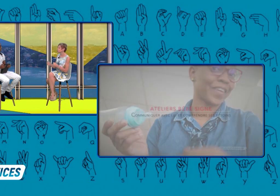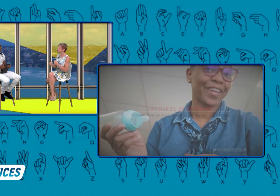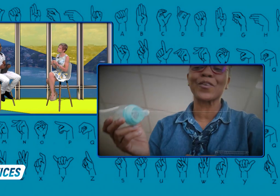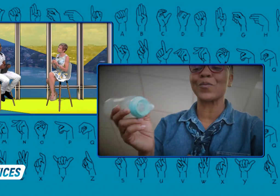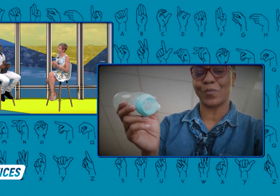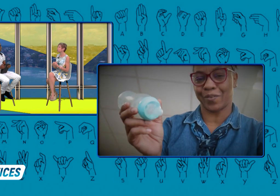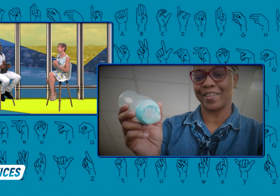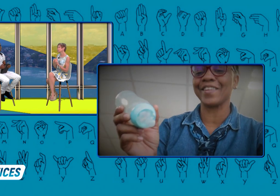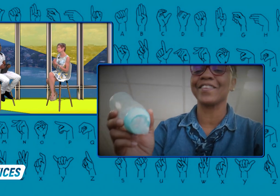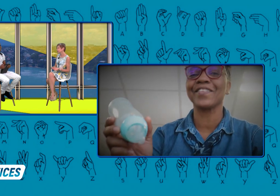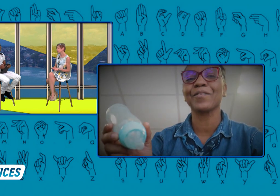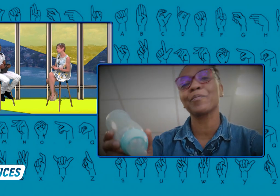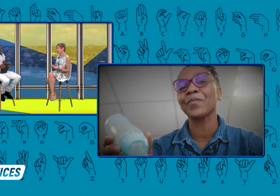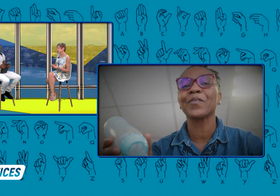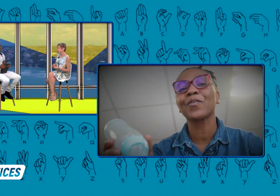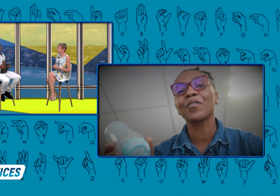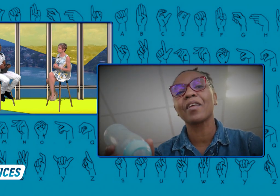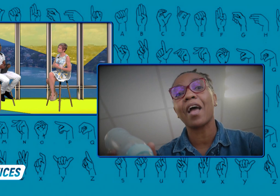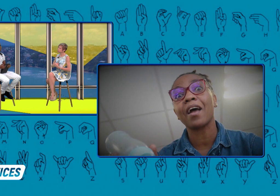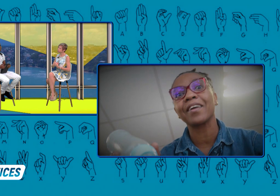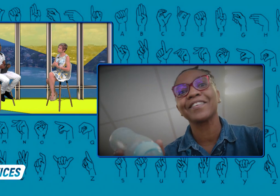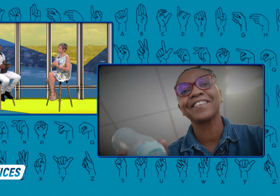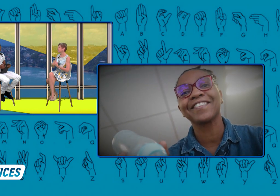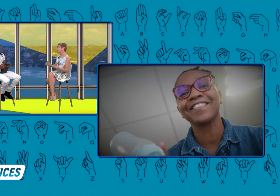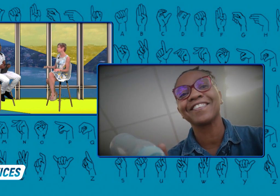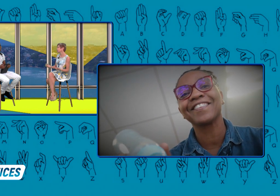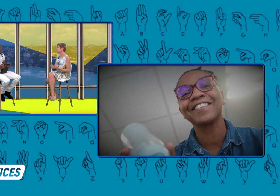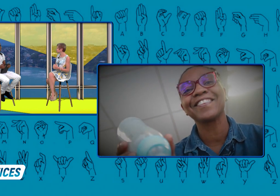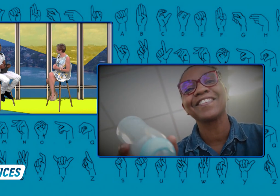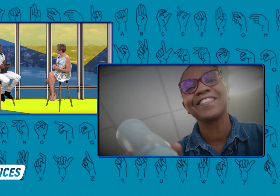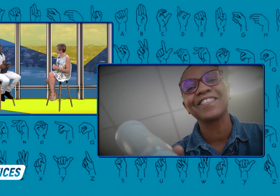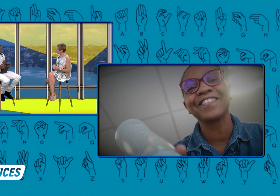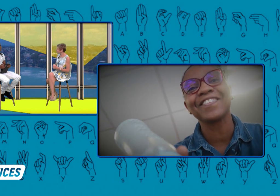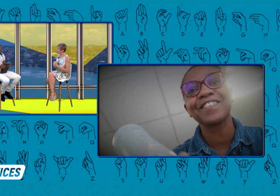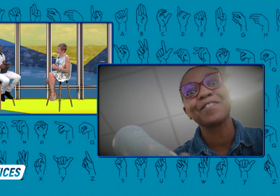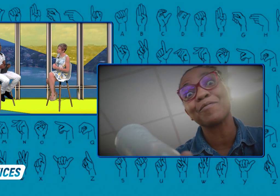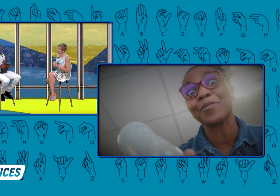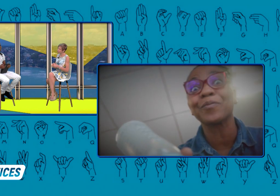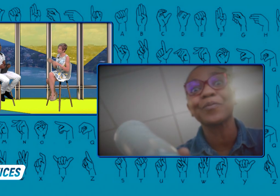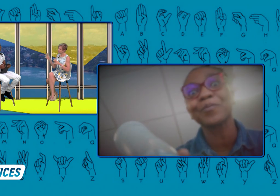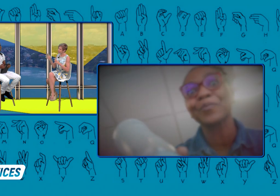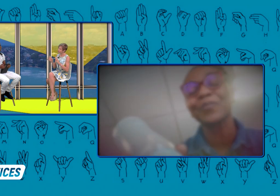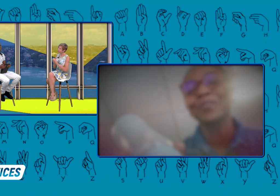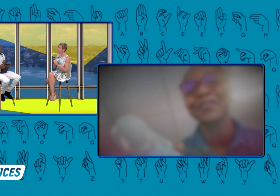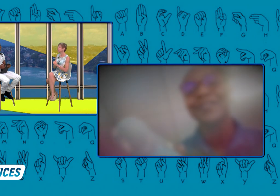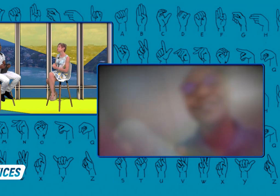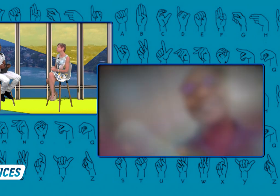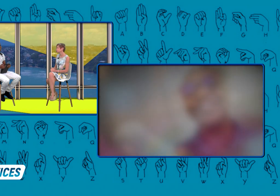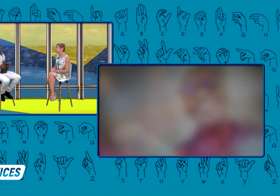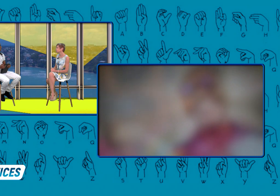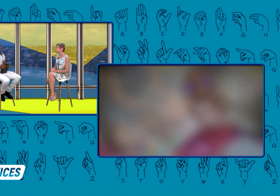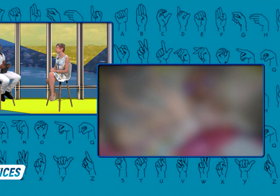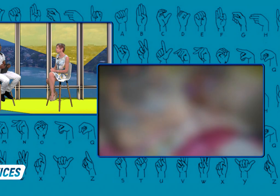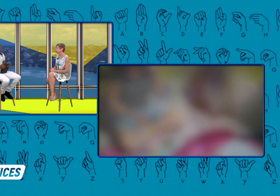concours, pour nous, c'était vraiment aussi l'occasion de pouvoir diffuser un petit film de présentation, de montrer les différentes activités. Et